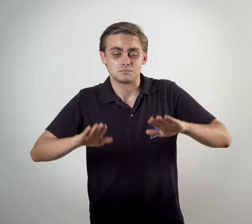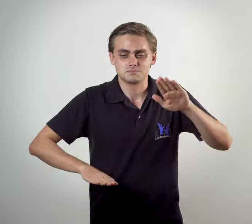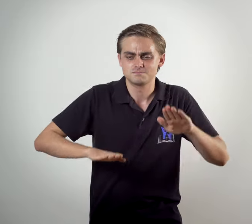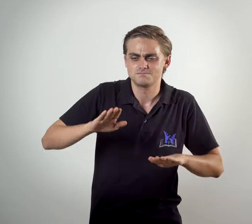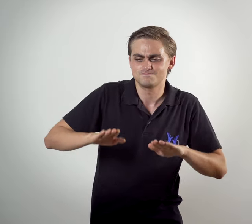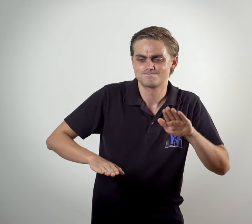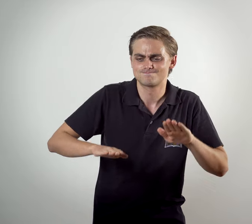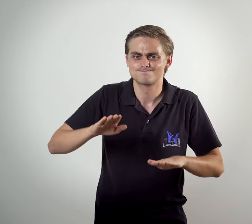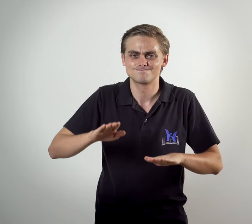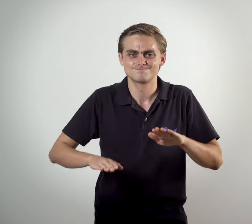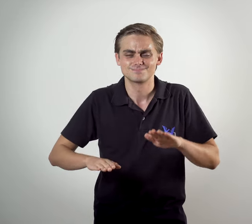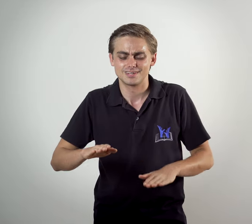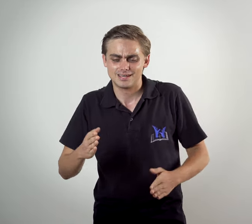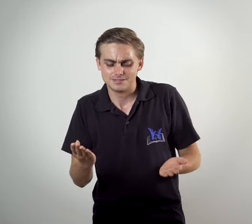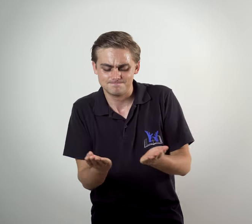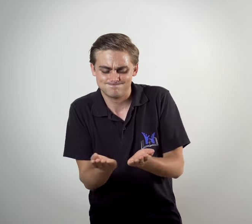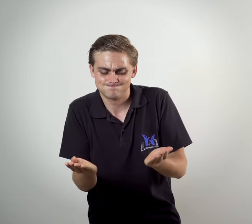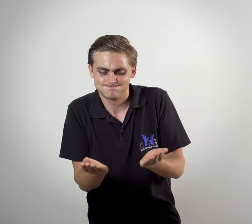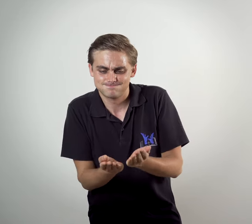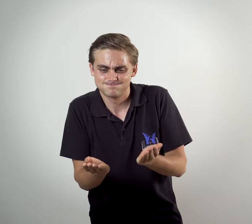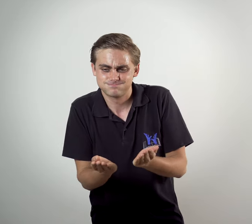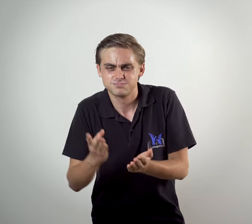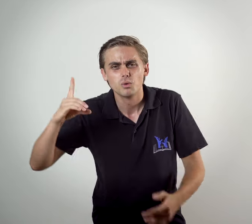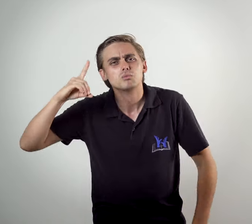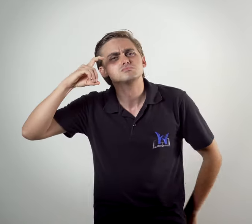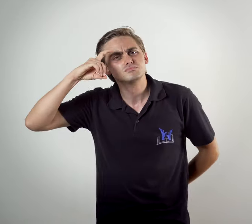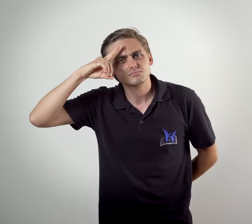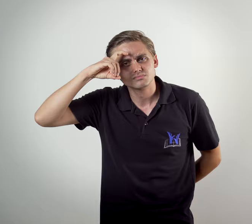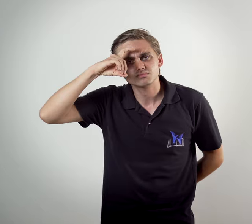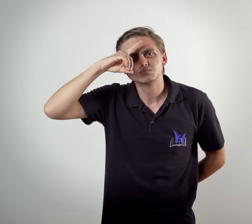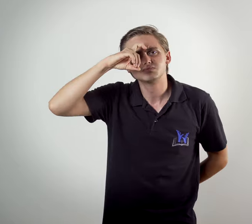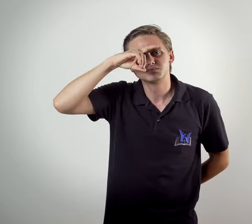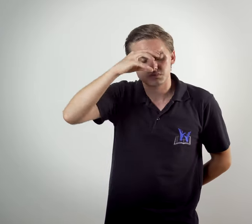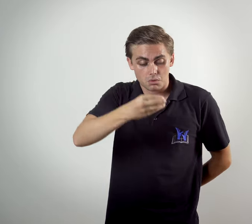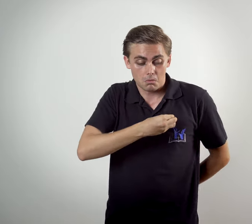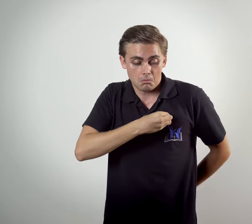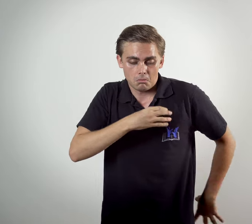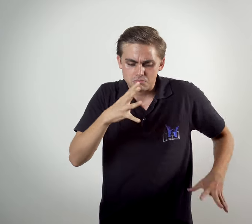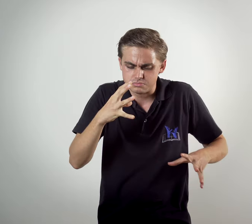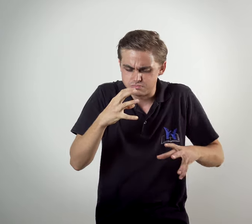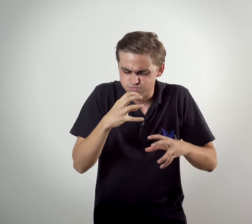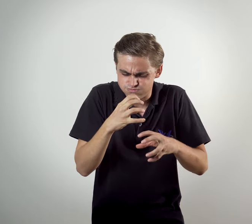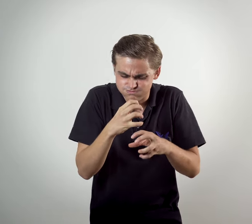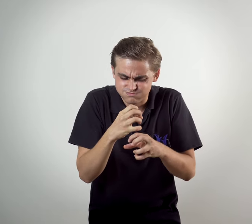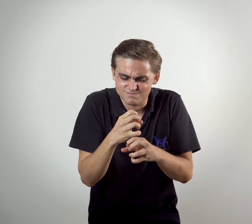vezes parece que ser cristão não é fácil em meio à